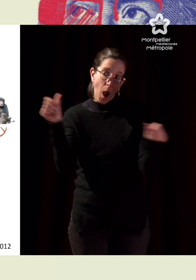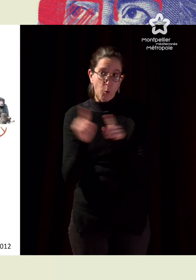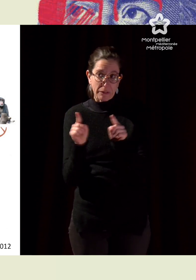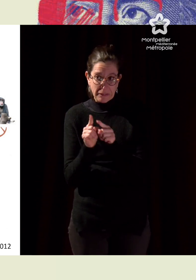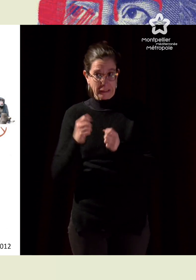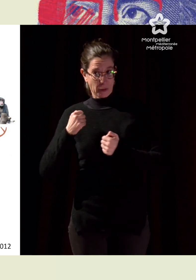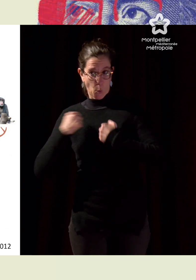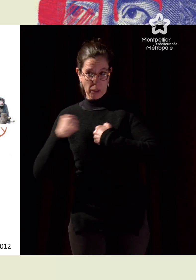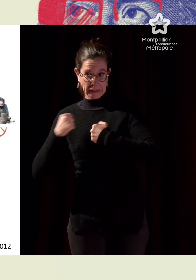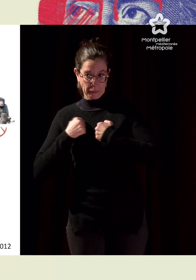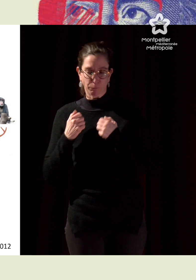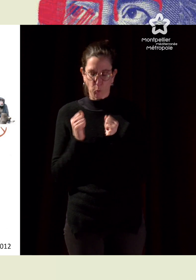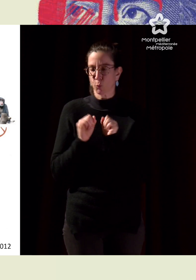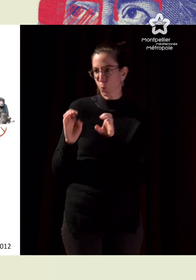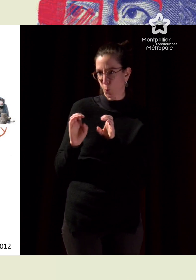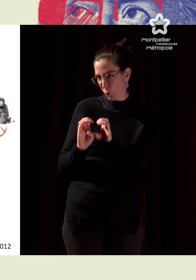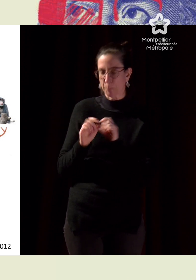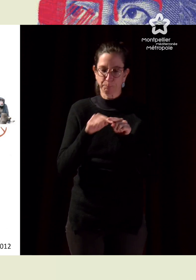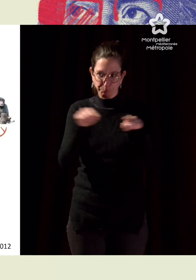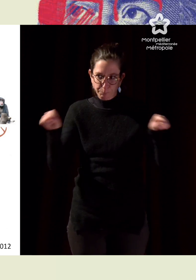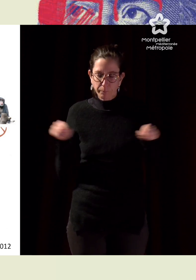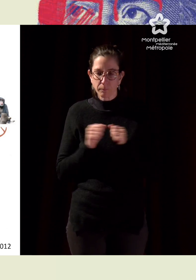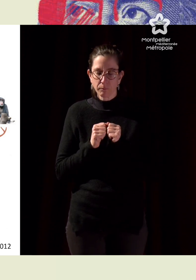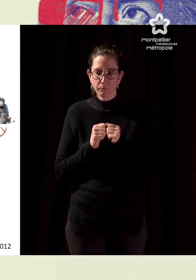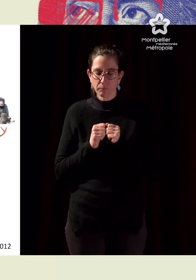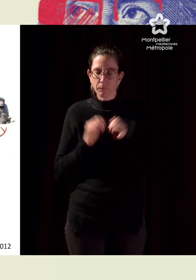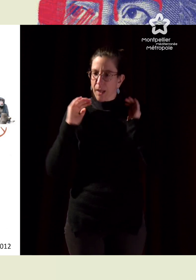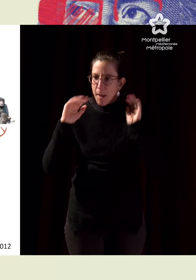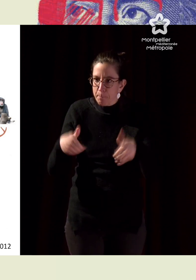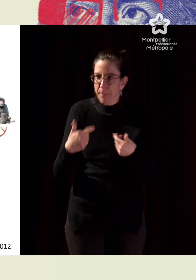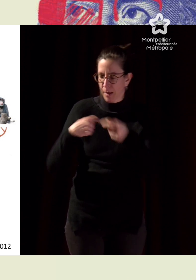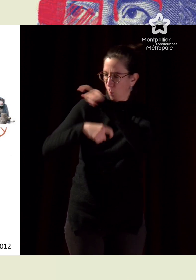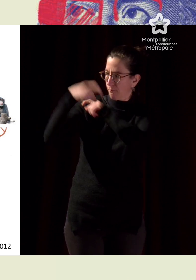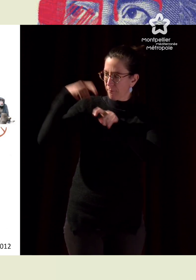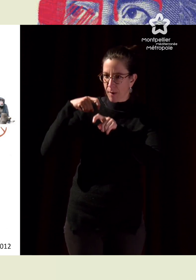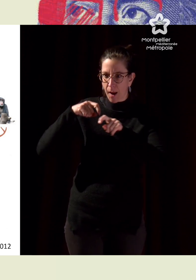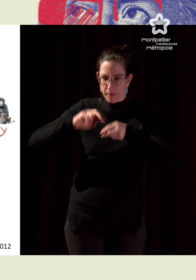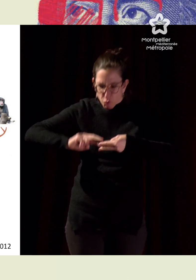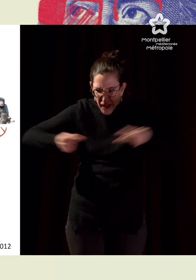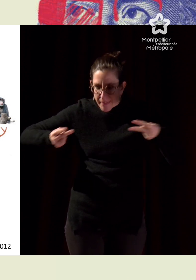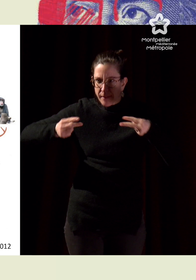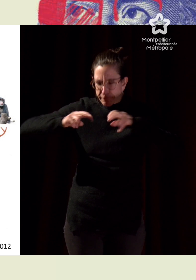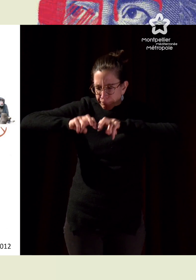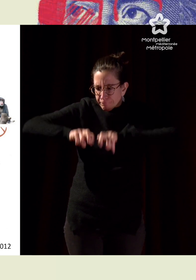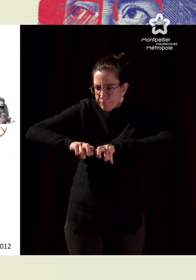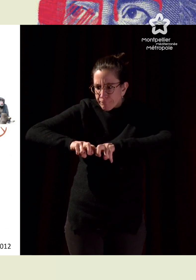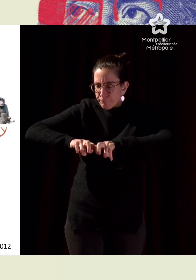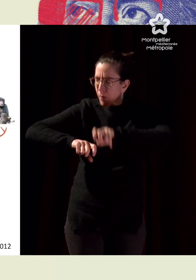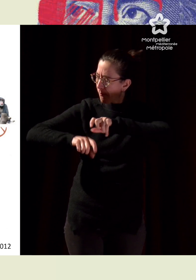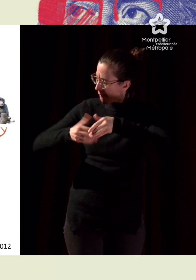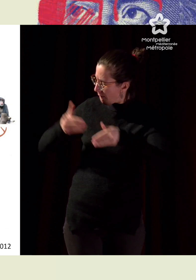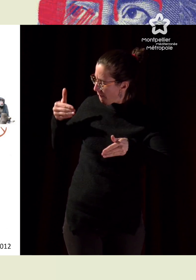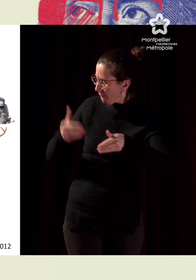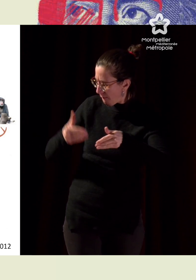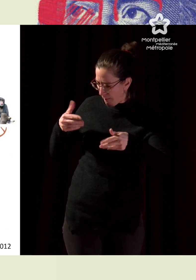les données génétiques, on a pu estimer depuis combien de temps notre lignée s'était